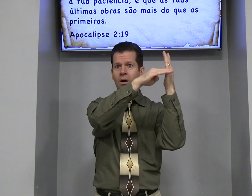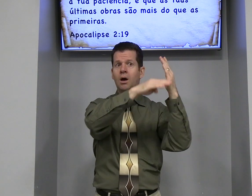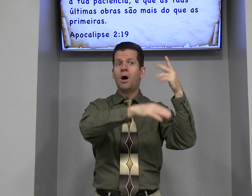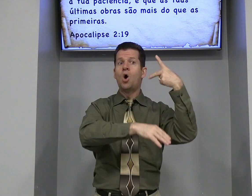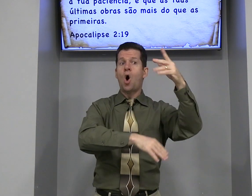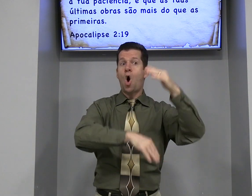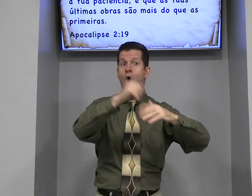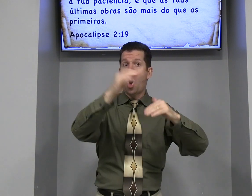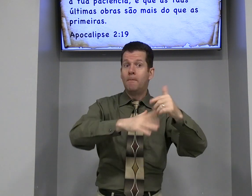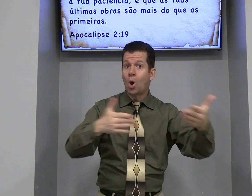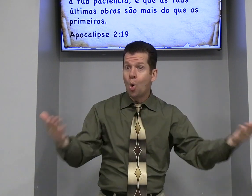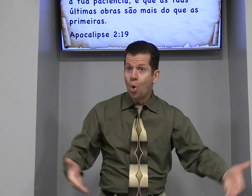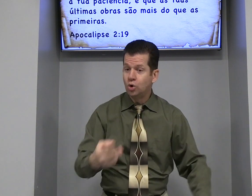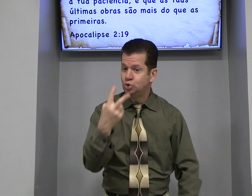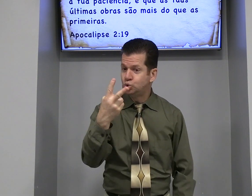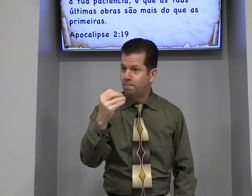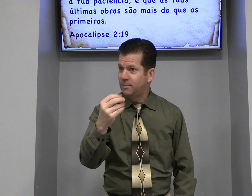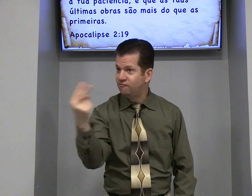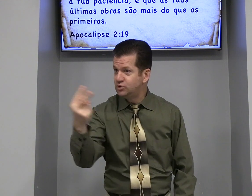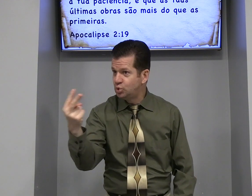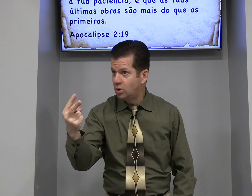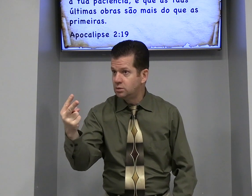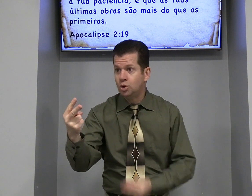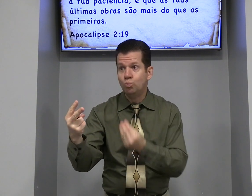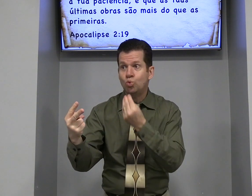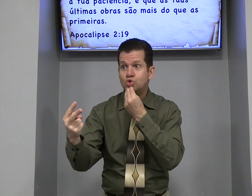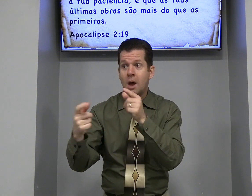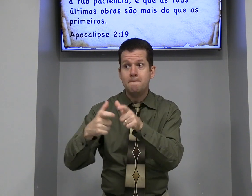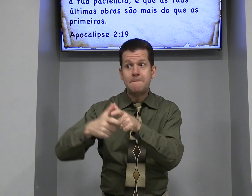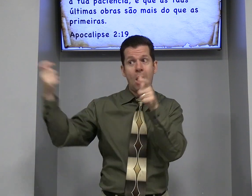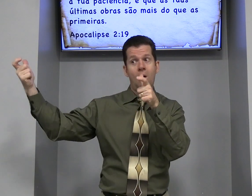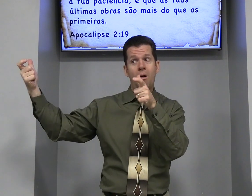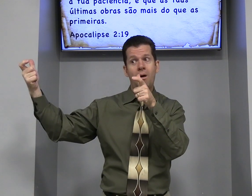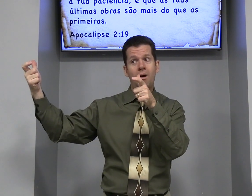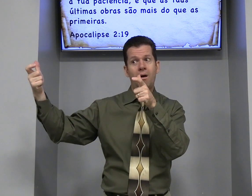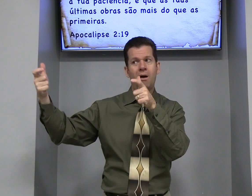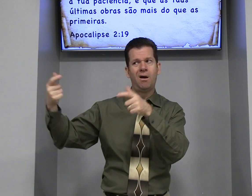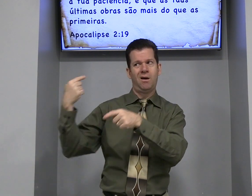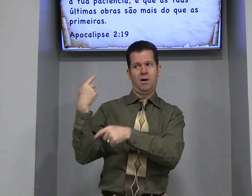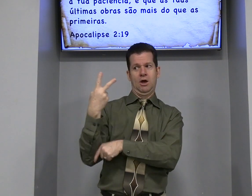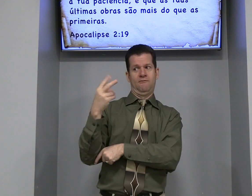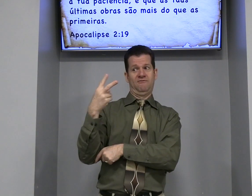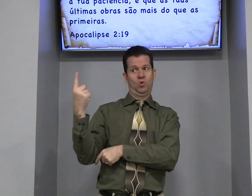vão ser maior. Esse com crescimento espiritual.